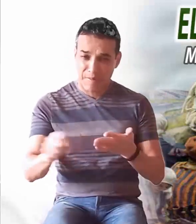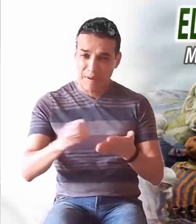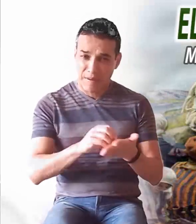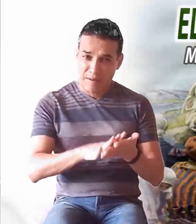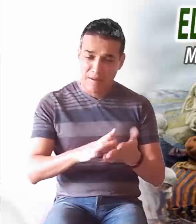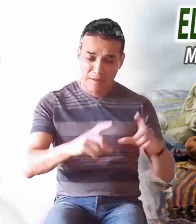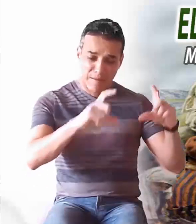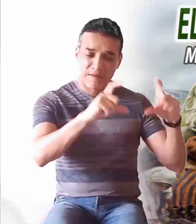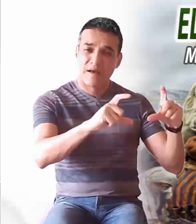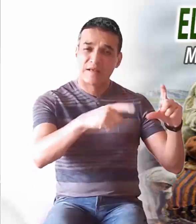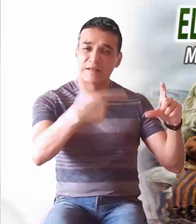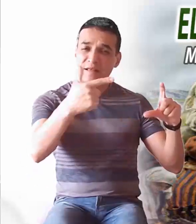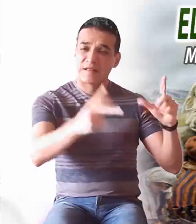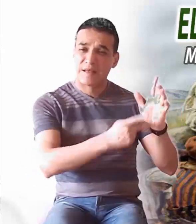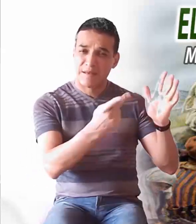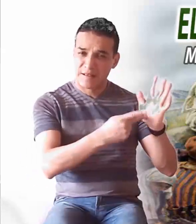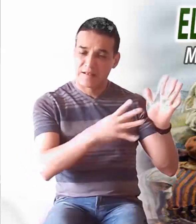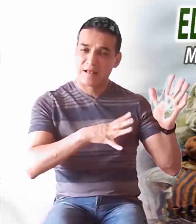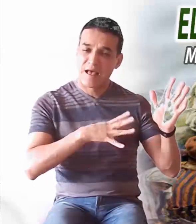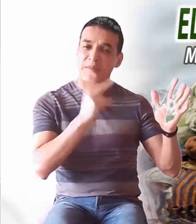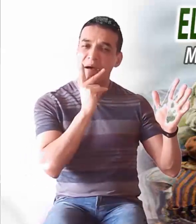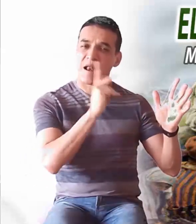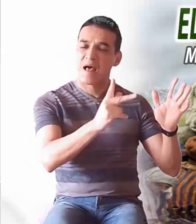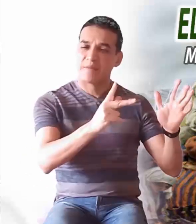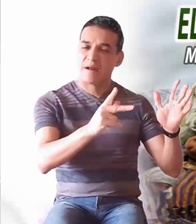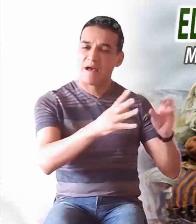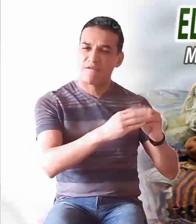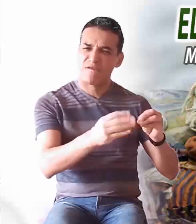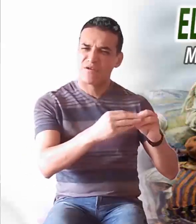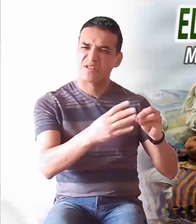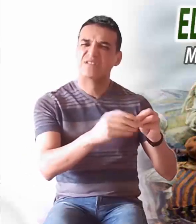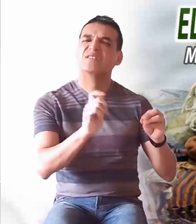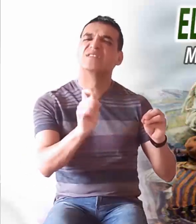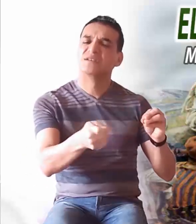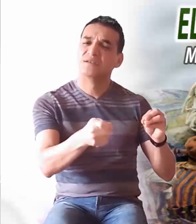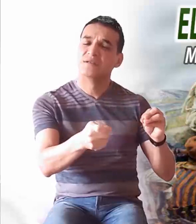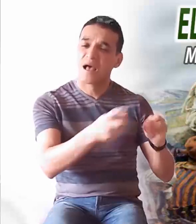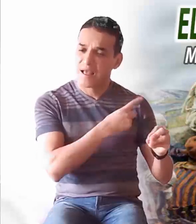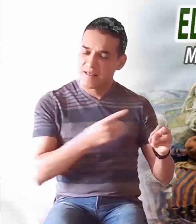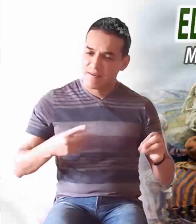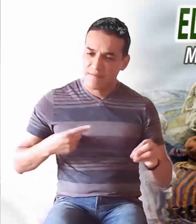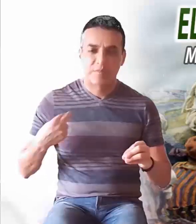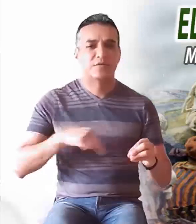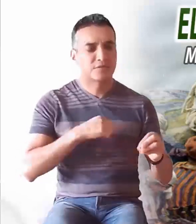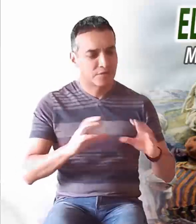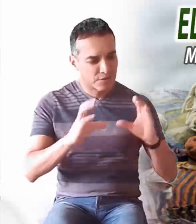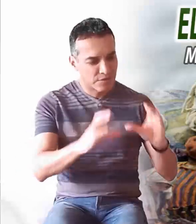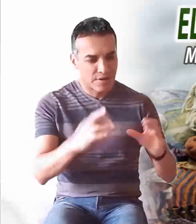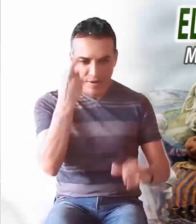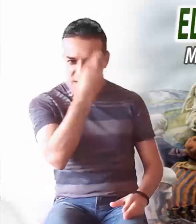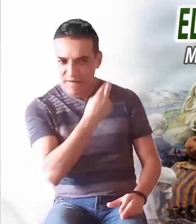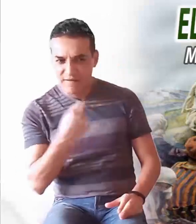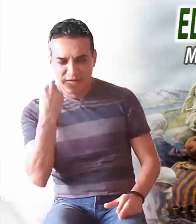este pequeño pasaje la palabra frutos. Y aquí es donde nos tenemos que detener nosotros